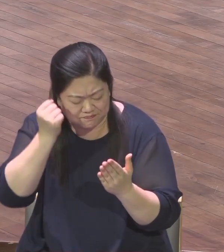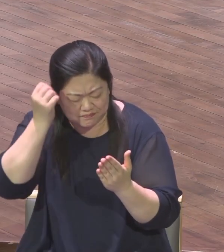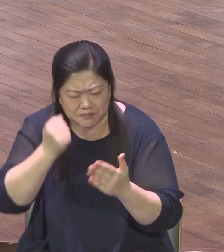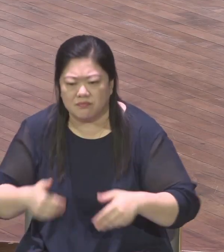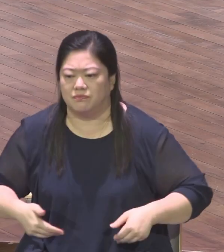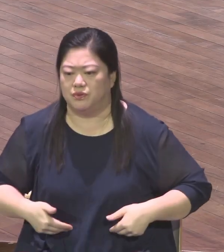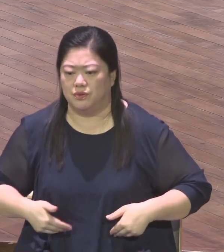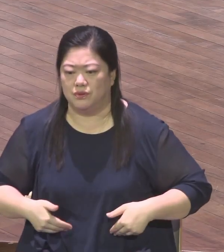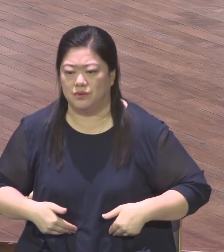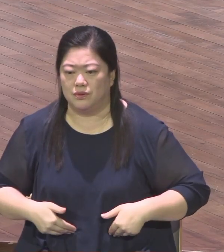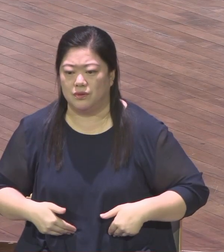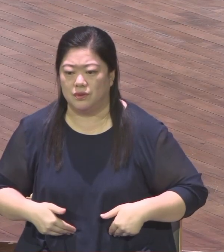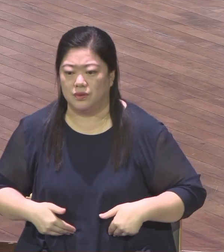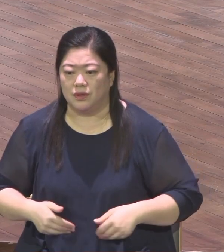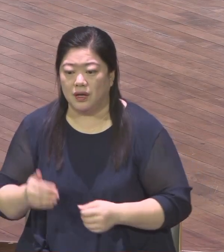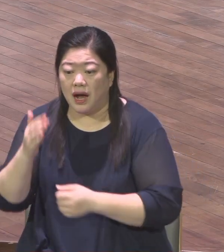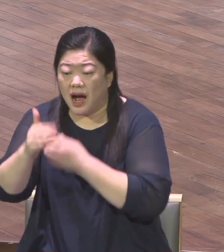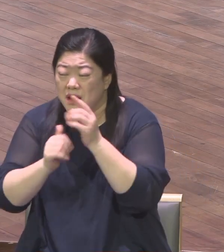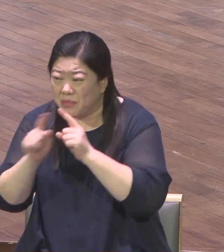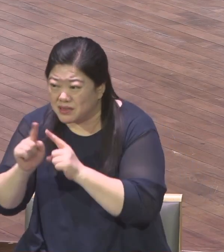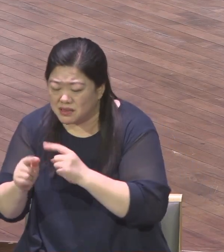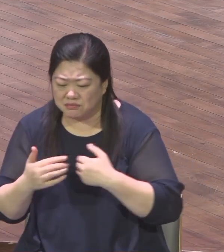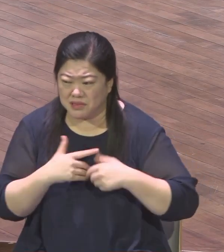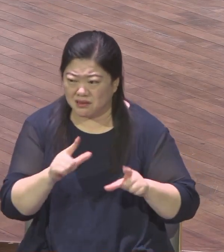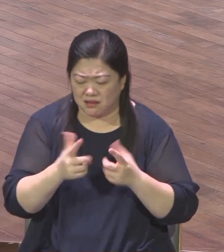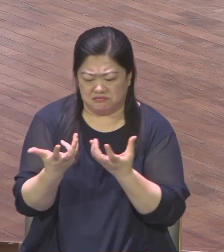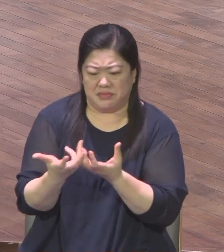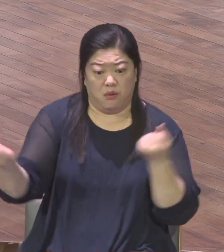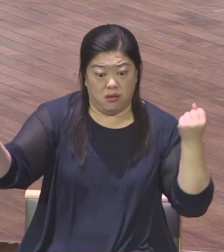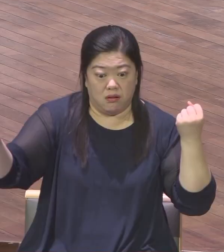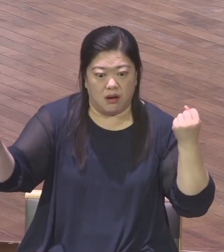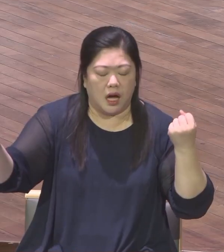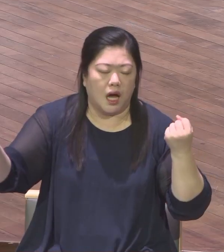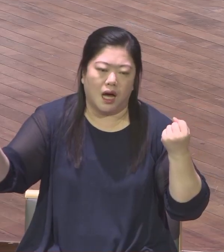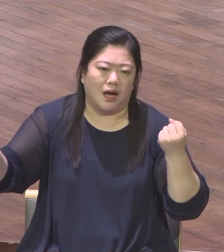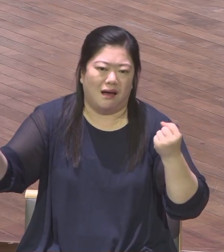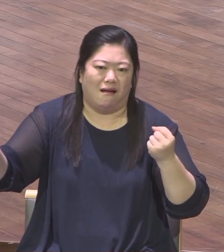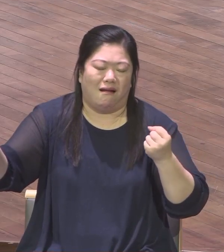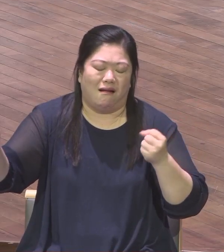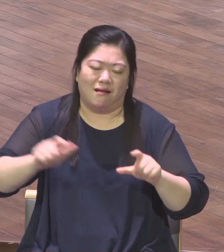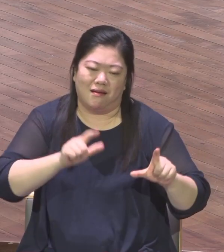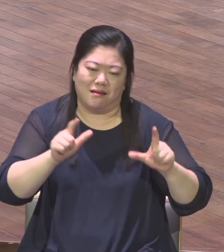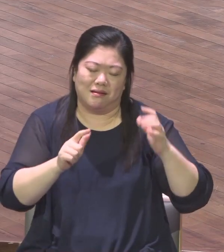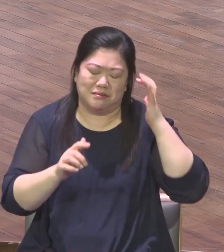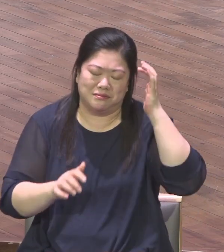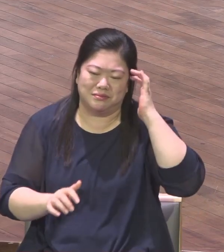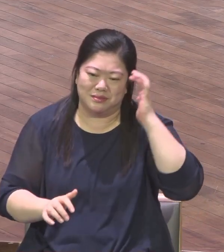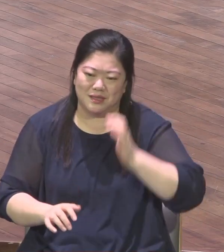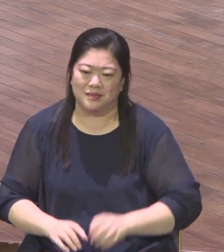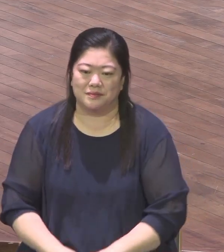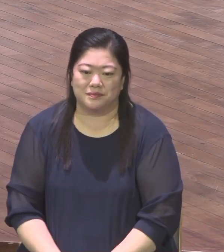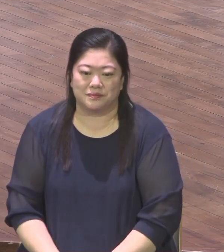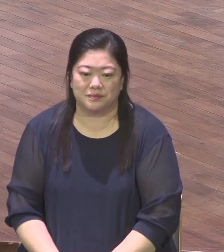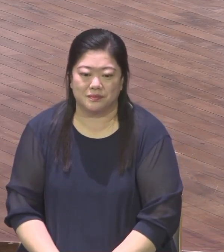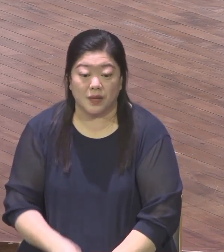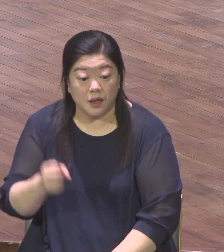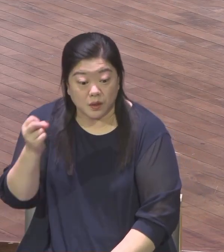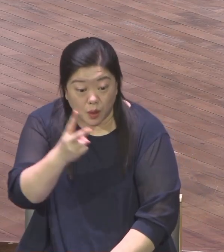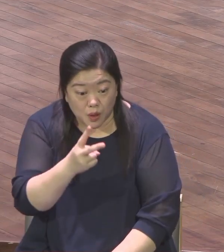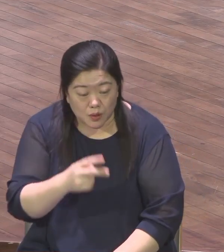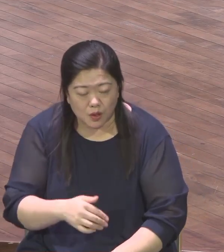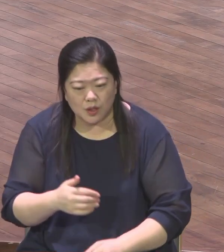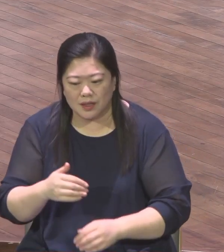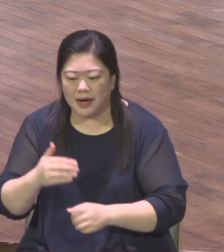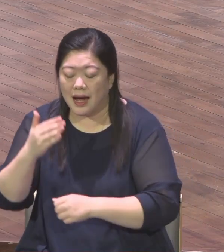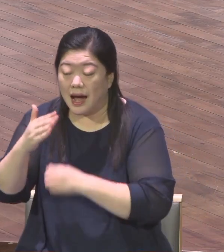말씀과 상관없는 사람 다 잊어버려요. 아무것도 몰라요. 뻥이에요. 누구에게 메시지 할 줄도 몰라요.